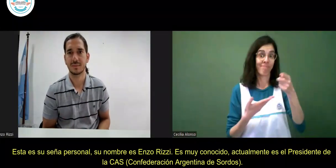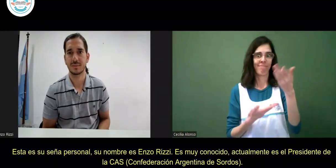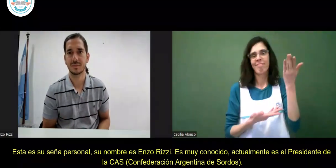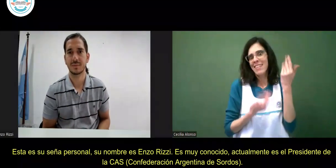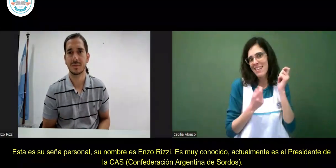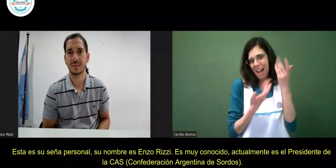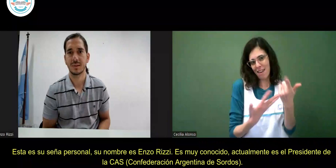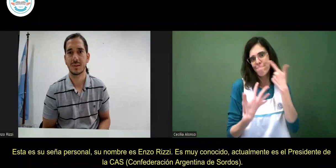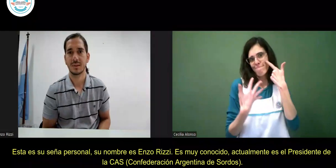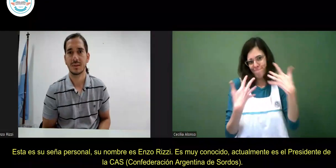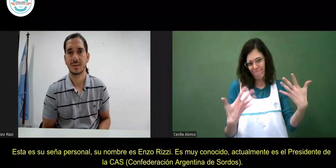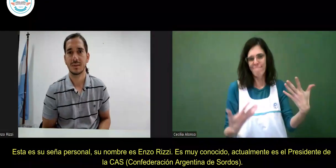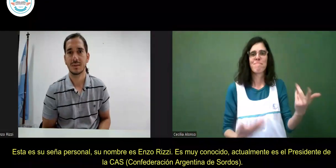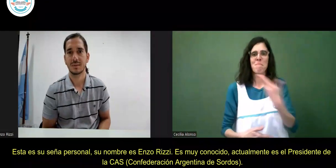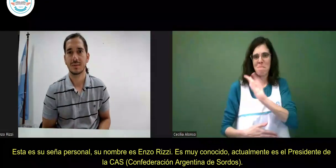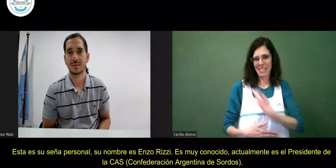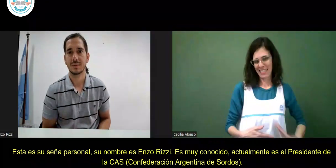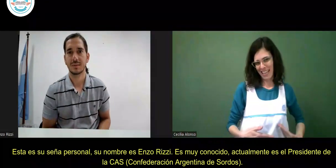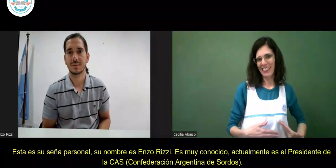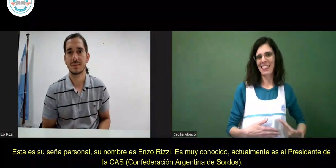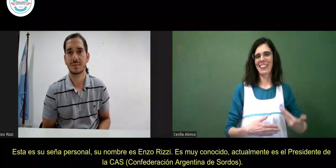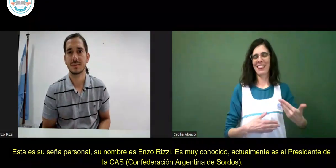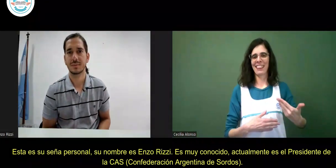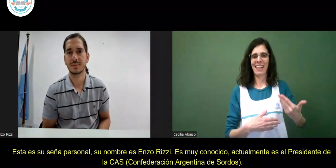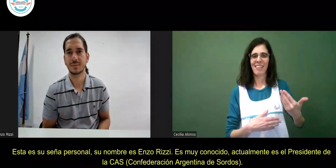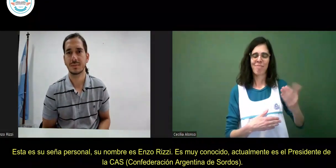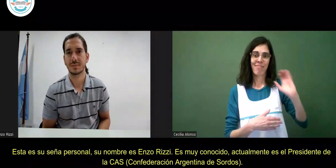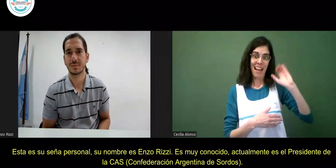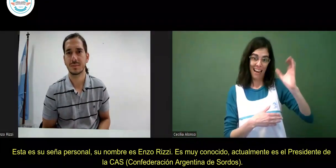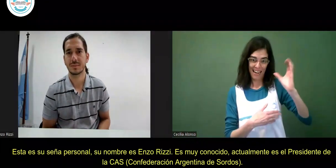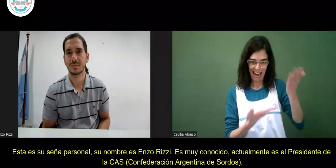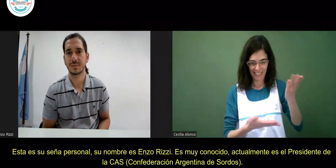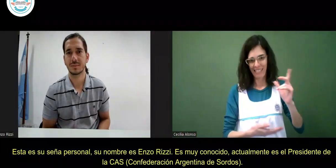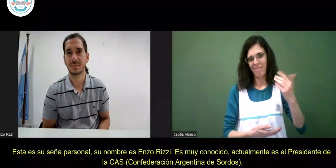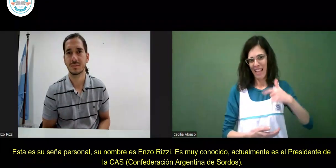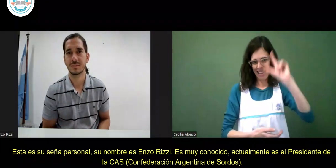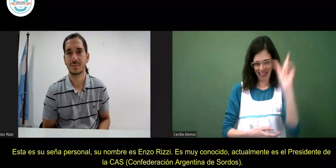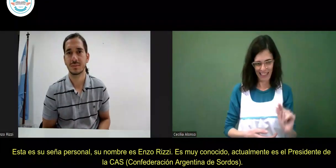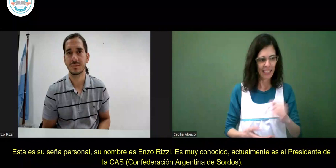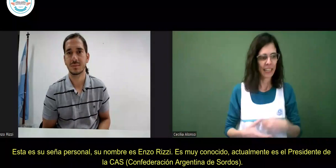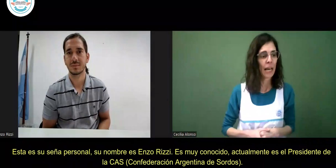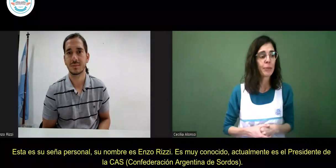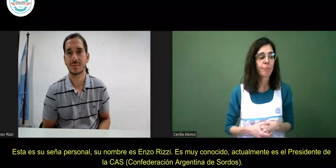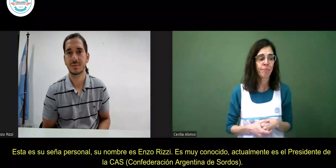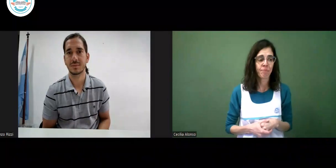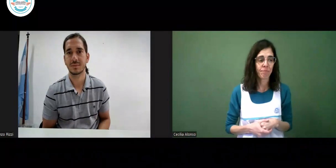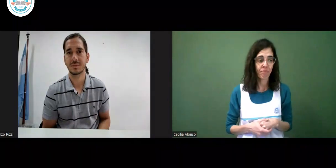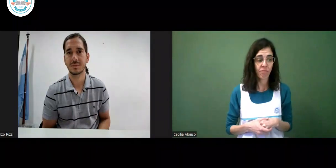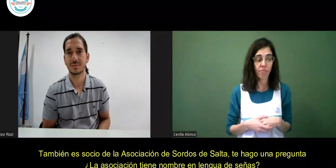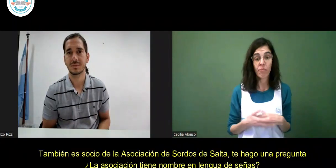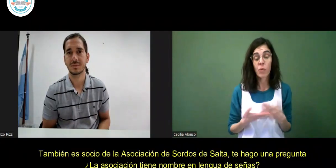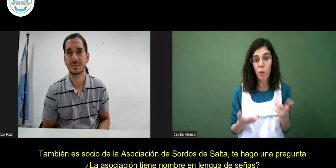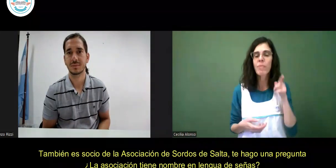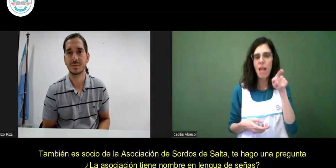Es muy conocido, actualmente es el presidente de la CAS, la Confederación Argentina de Sordos.